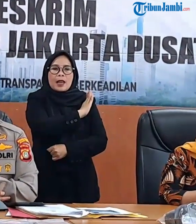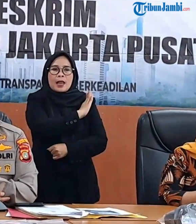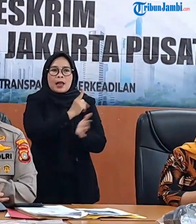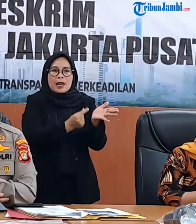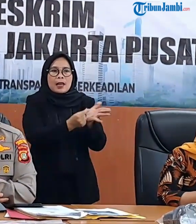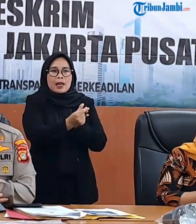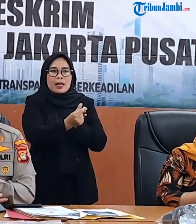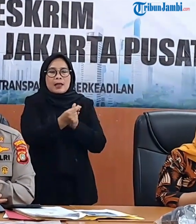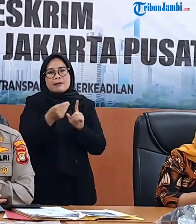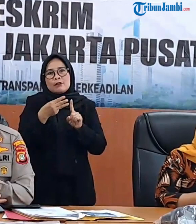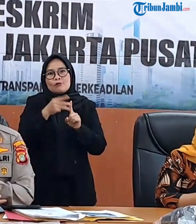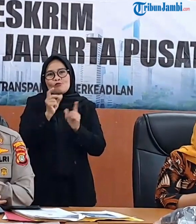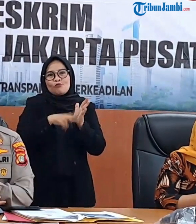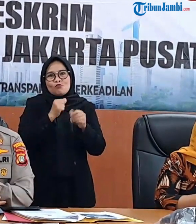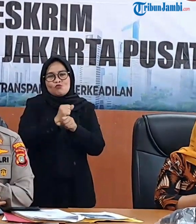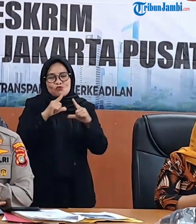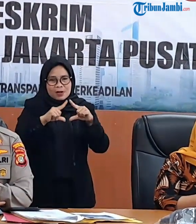inisial Bunga atau atas nama Bunga